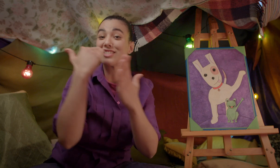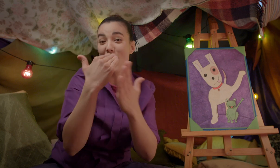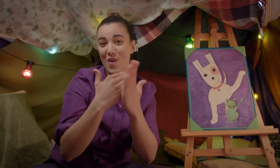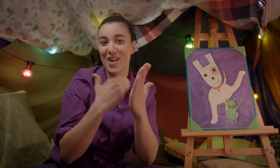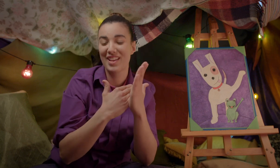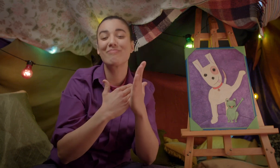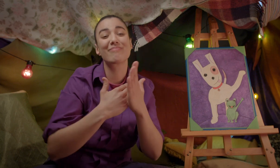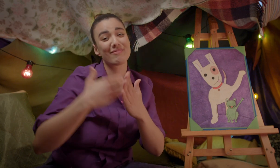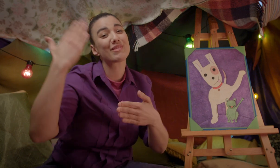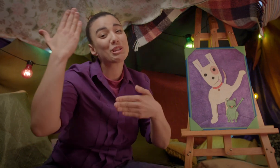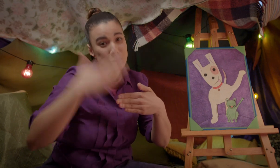Nu är sagan slut.